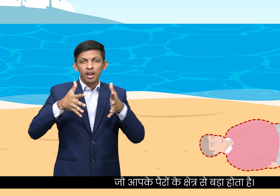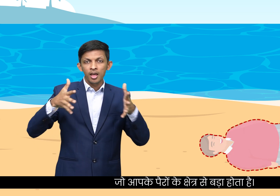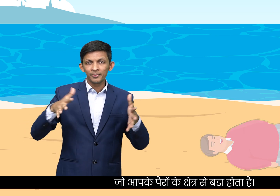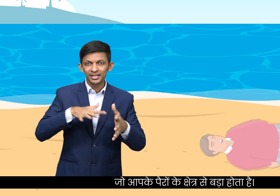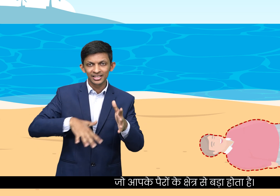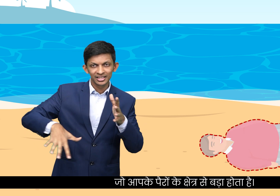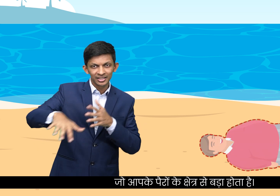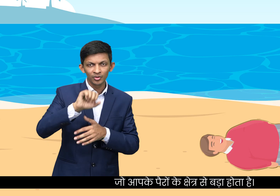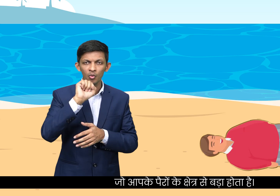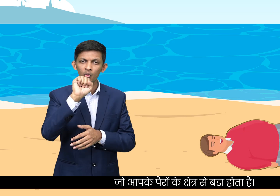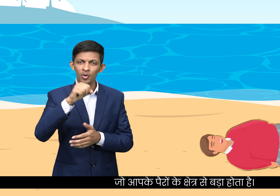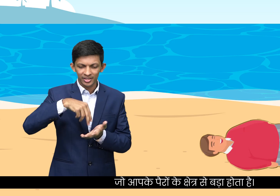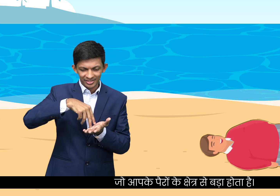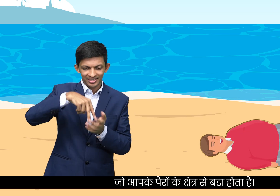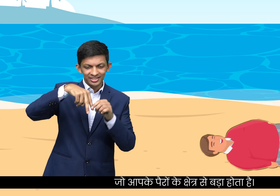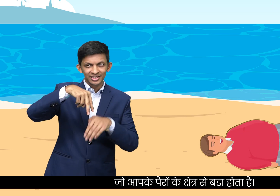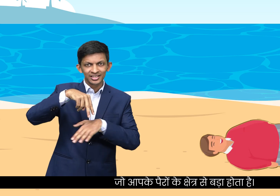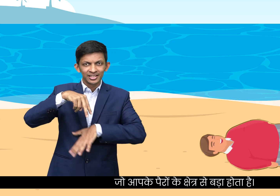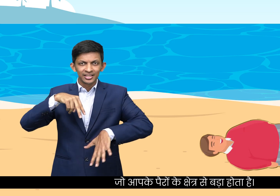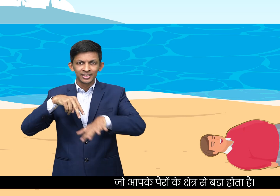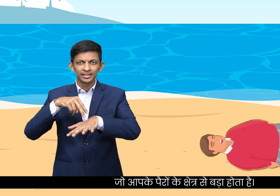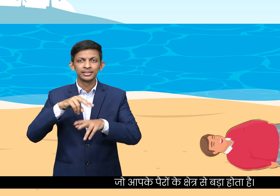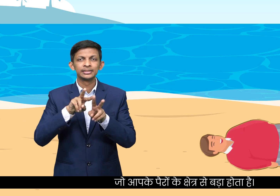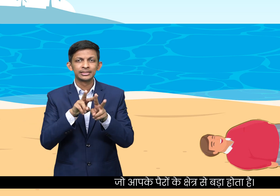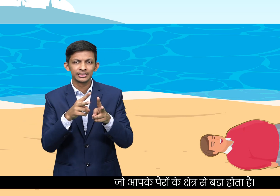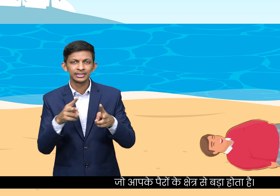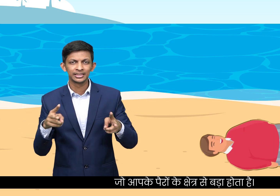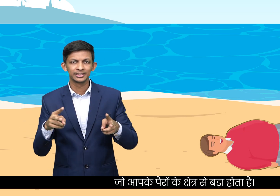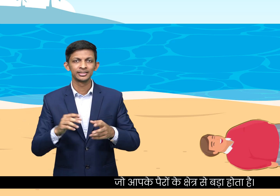पैरों के क्षेत्र से बड़ा होता है।